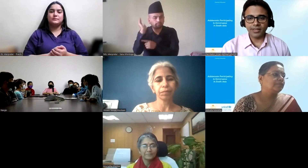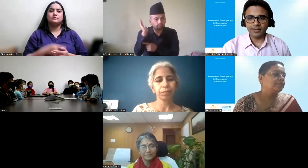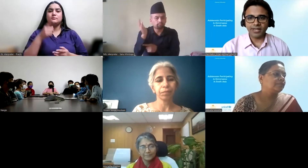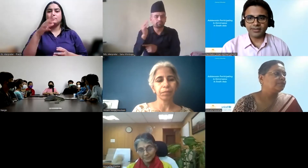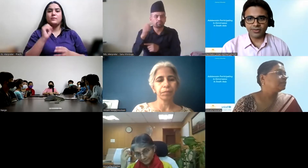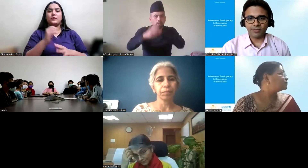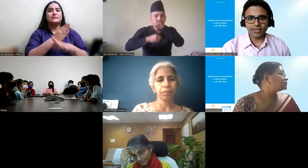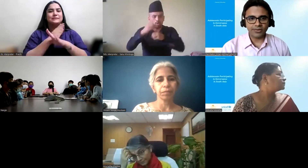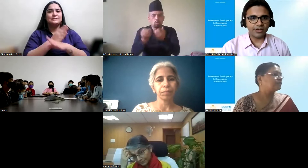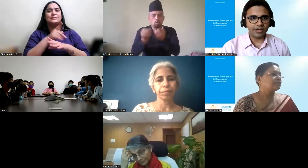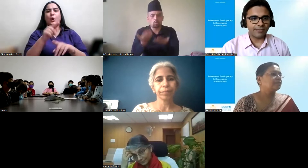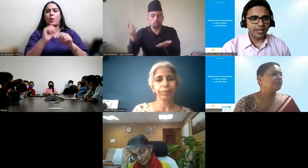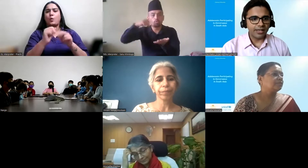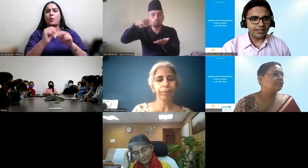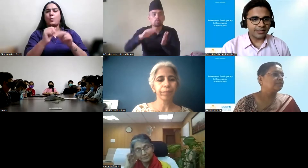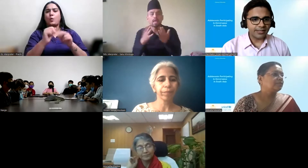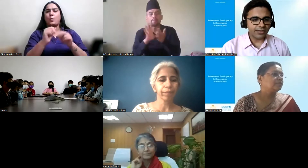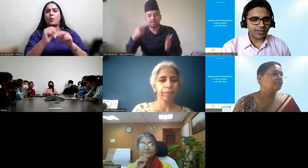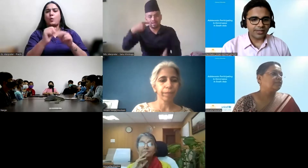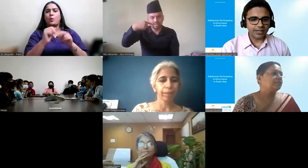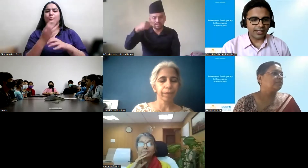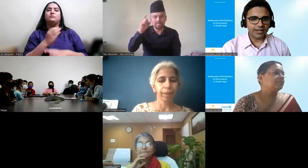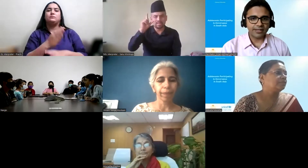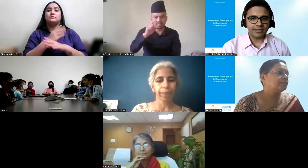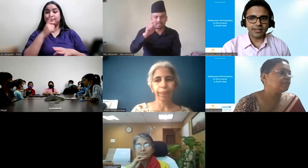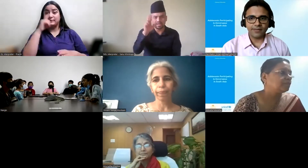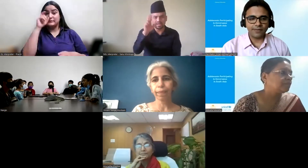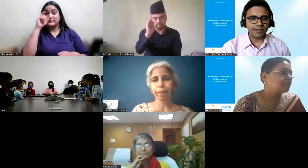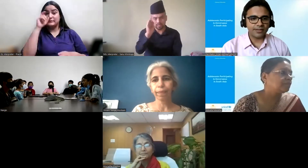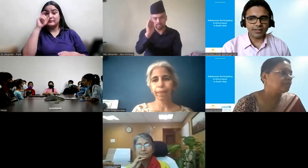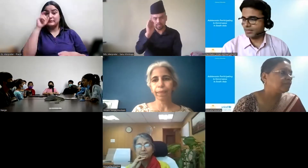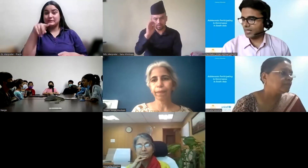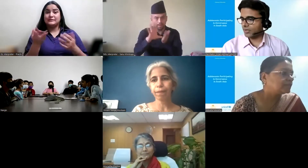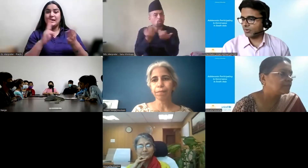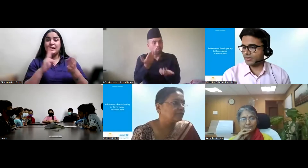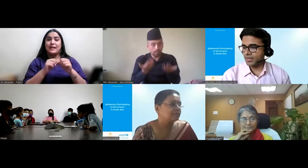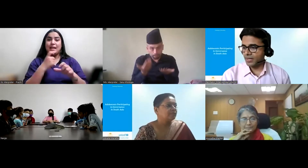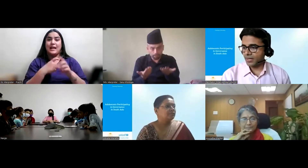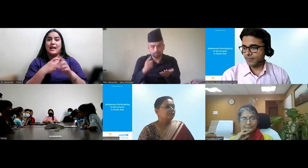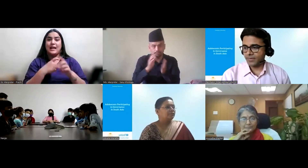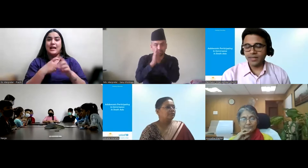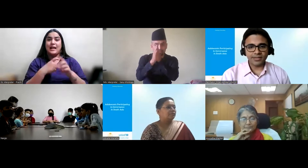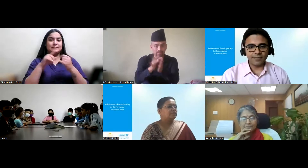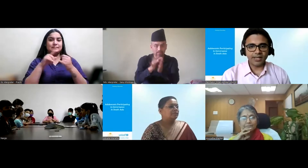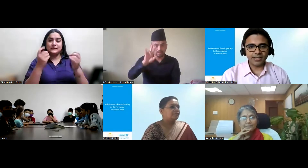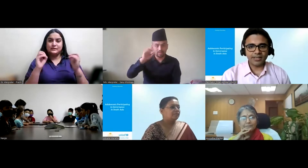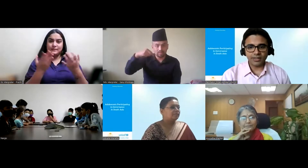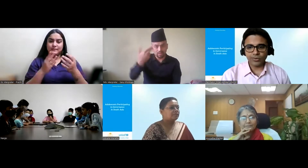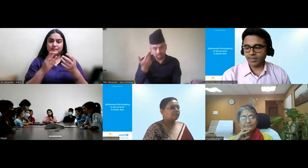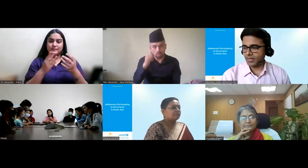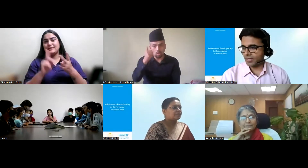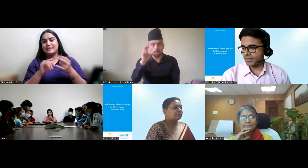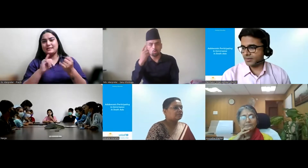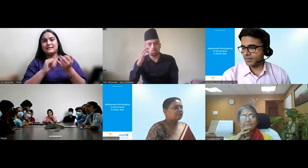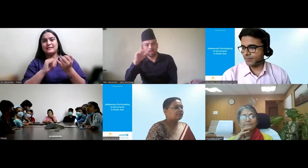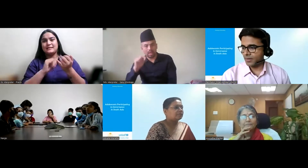their remarks turn by turn. Let's start with Nargis first, and I request Shivani,